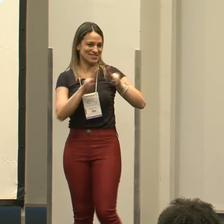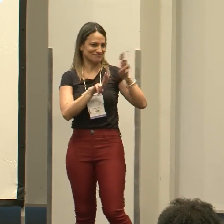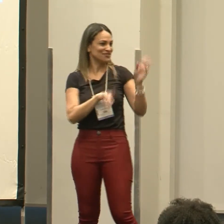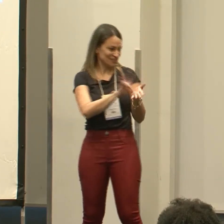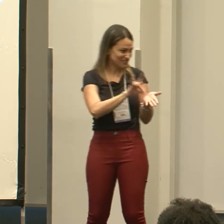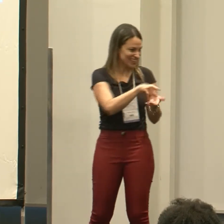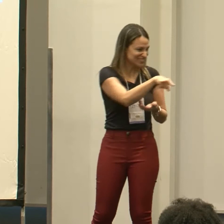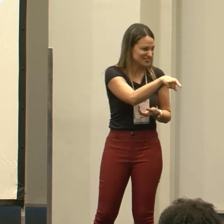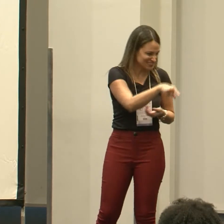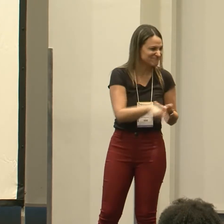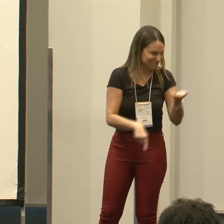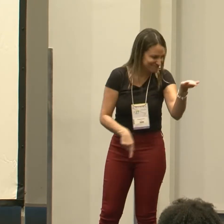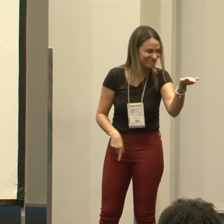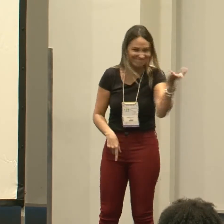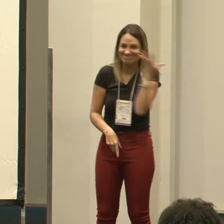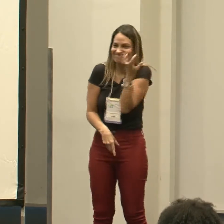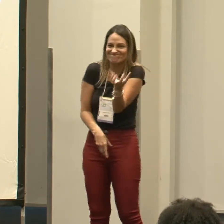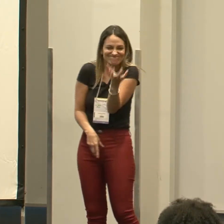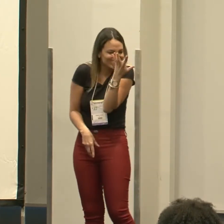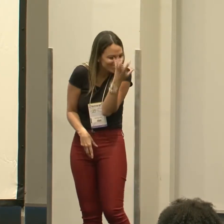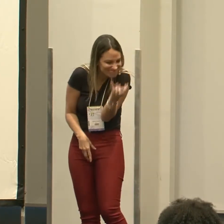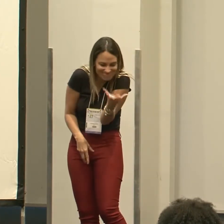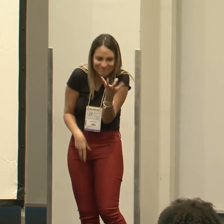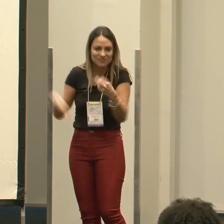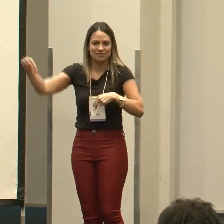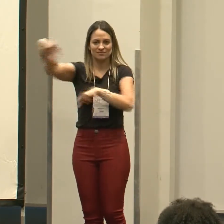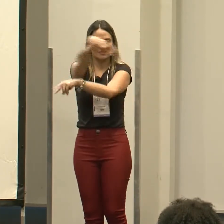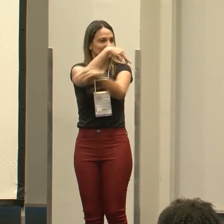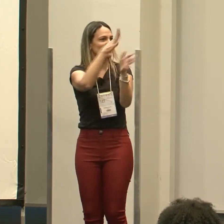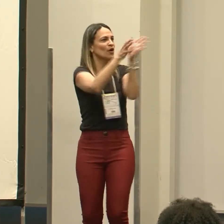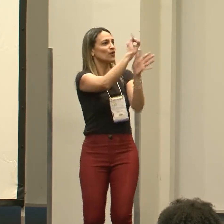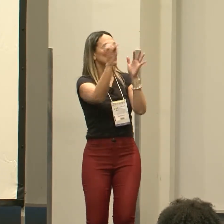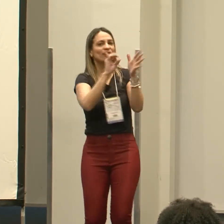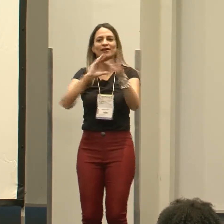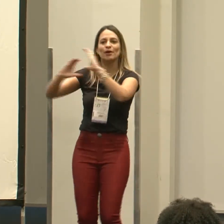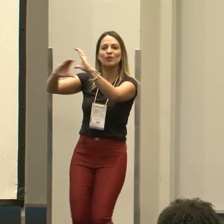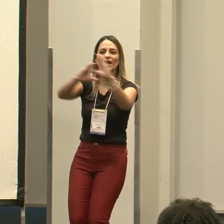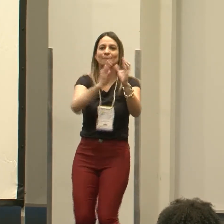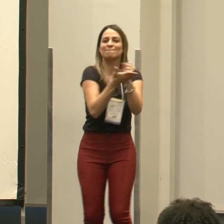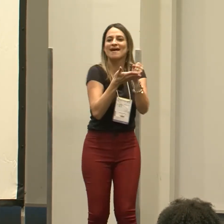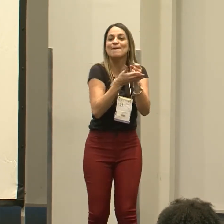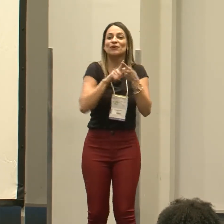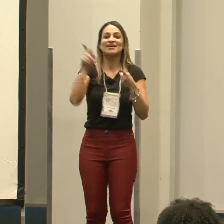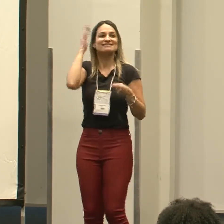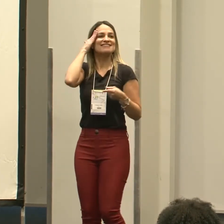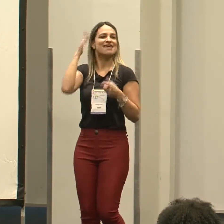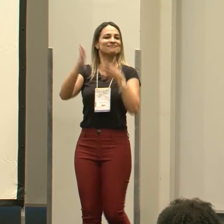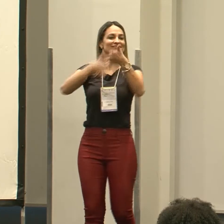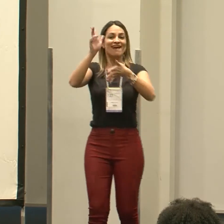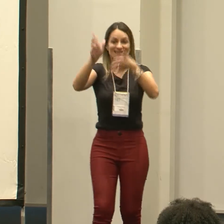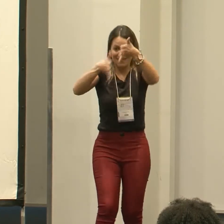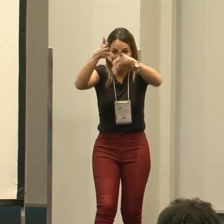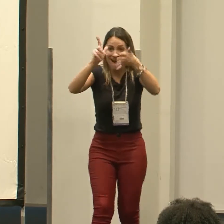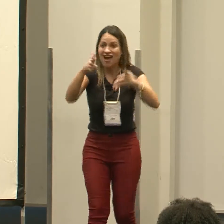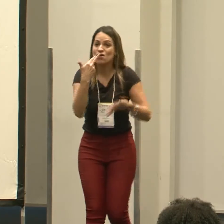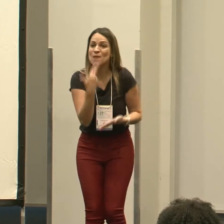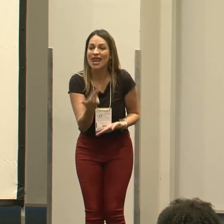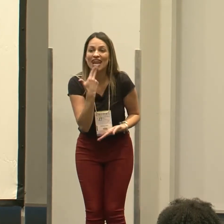UFRJ, não é verdade? É muito, muito mesmo. E as pessoas querem se comunicar basicamente, né? Porque Libras